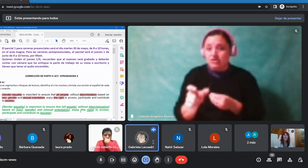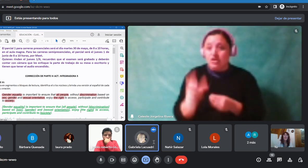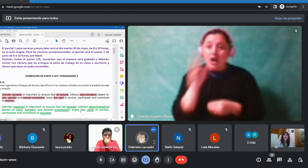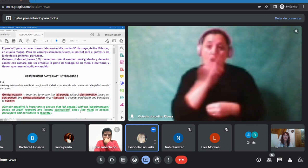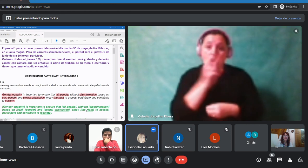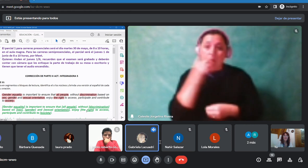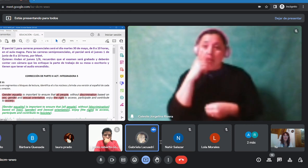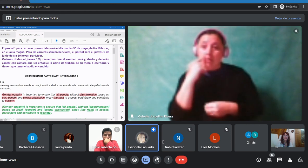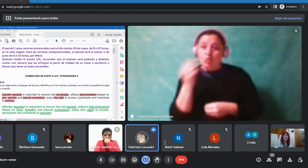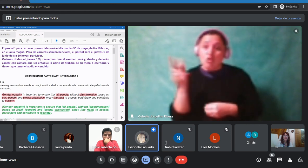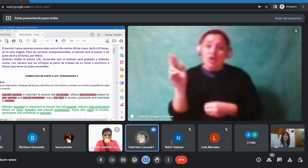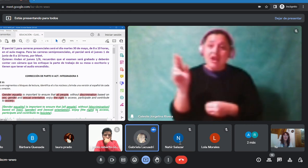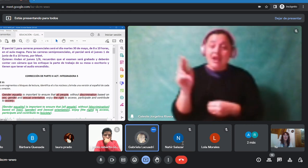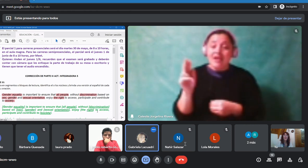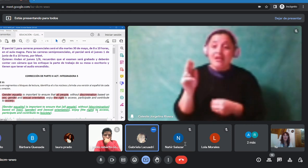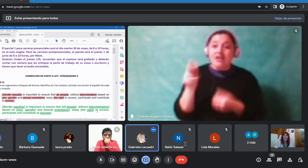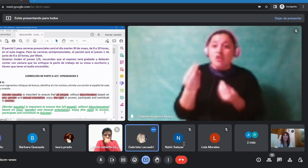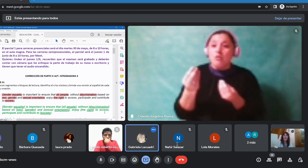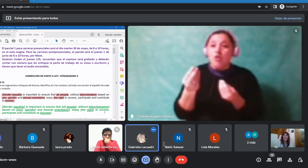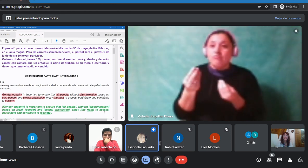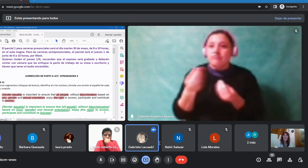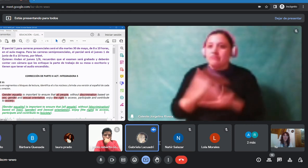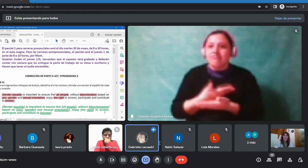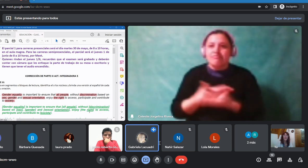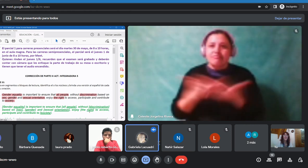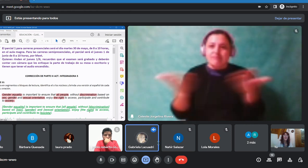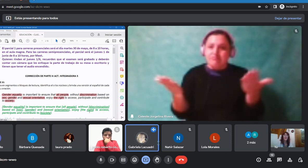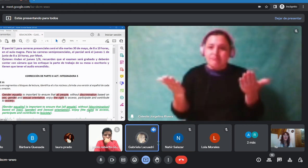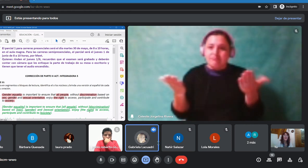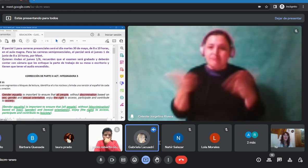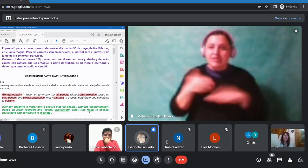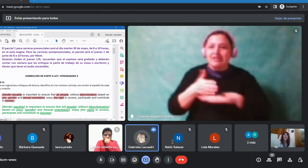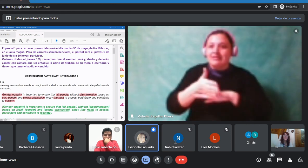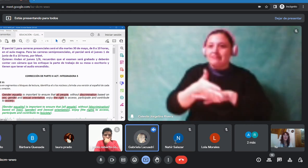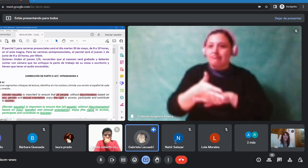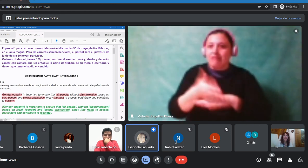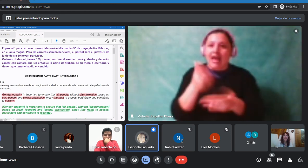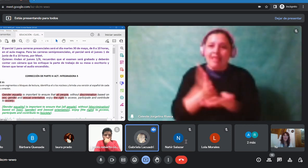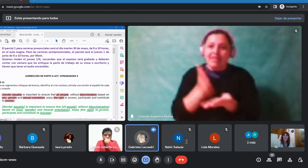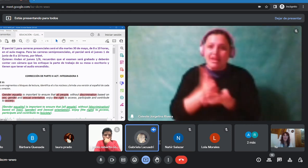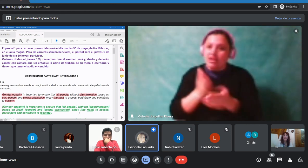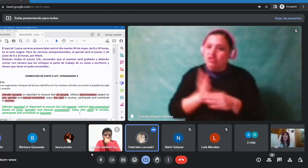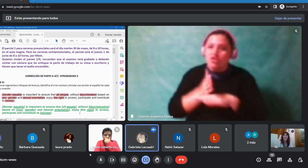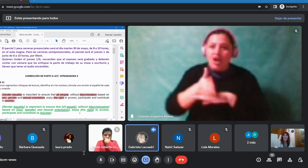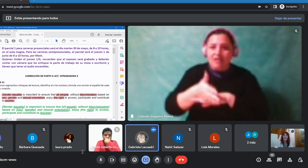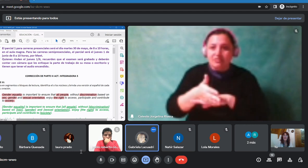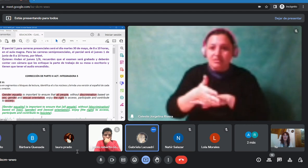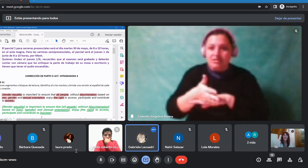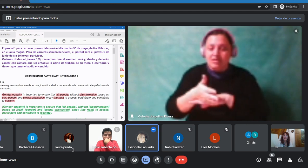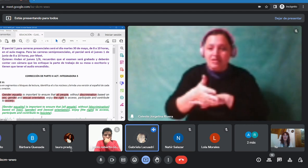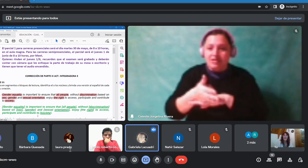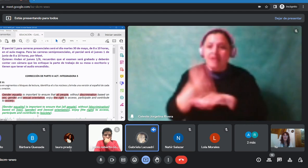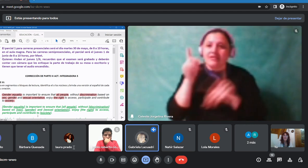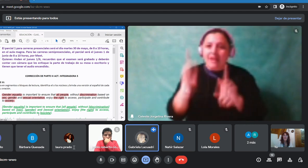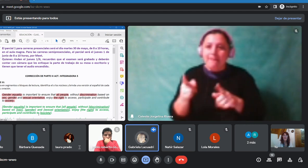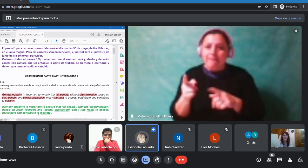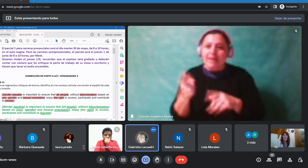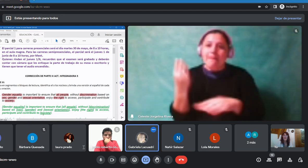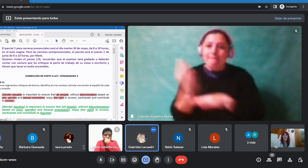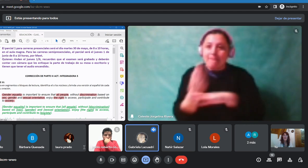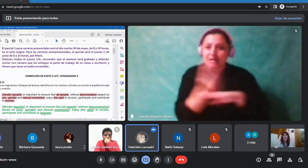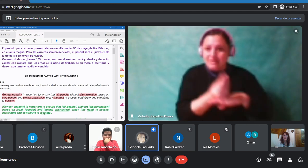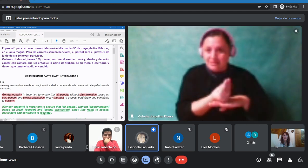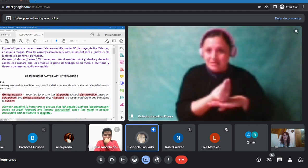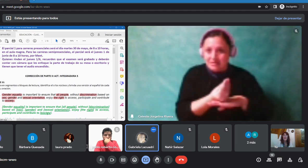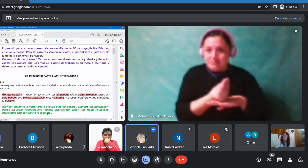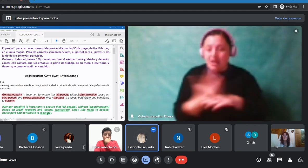disfruten el acceso... El derecho. El derecho a acceder, participar y contribuir a